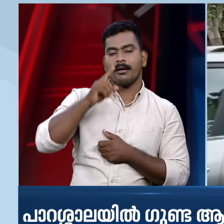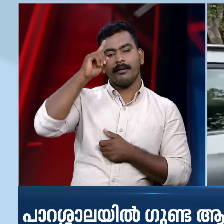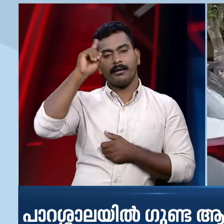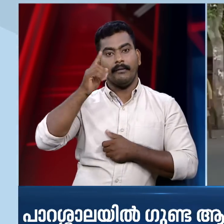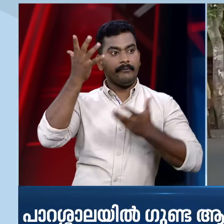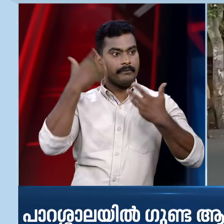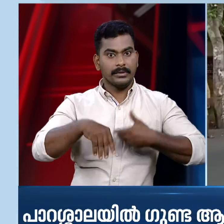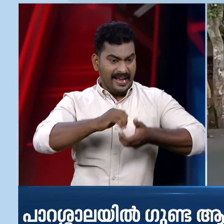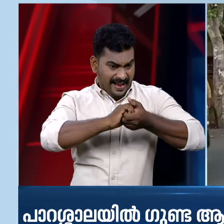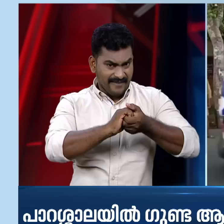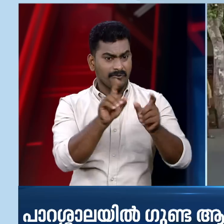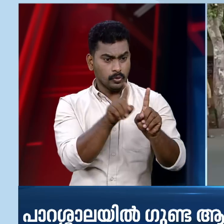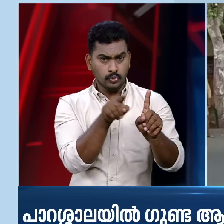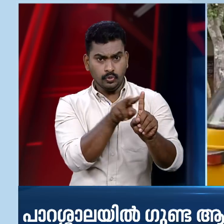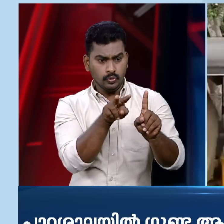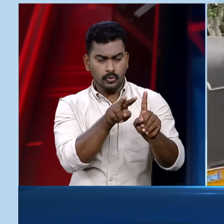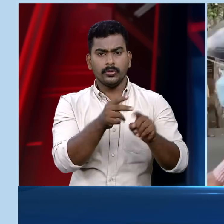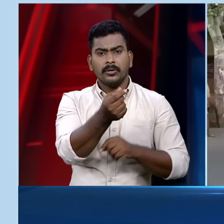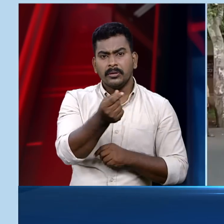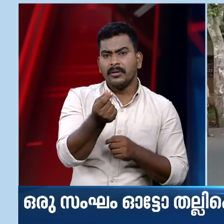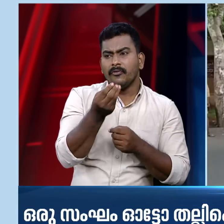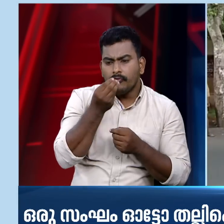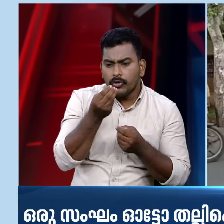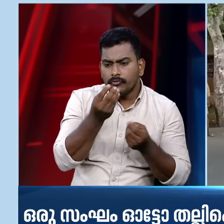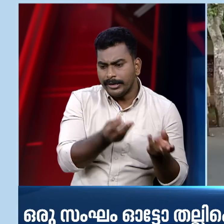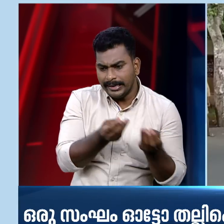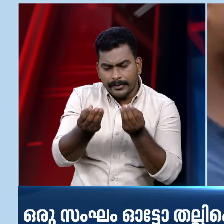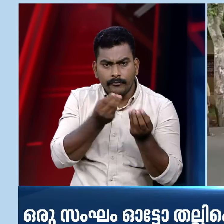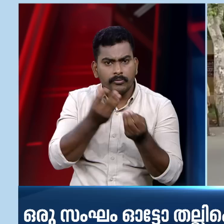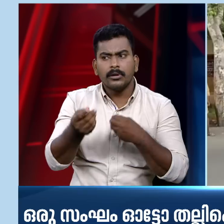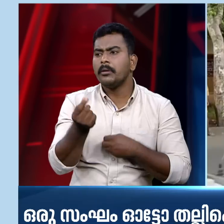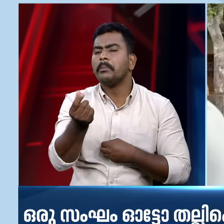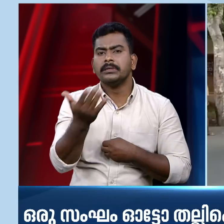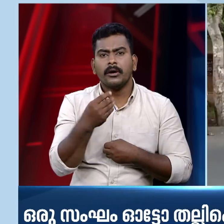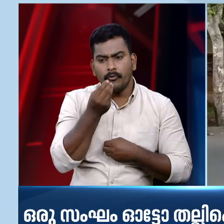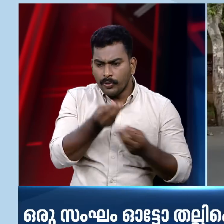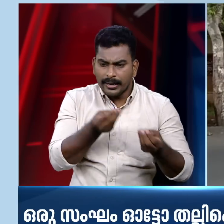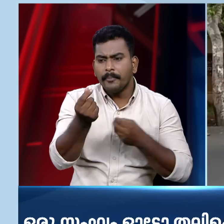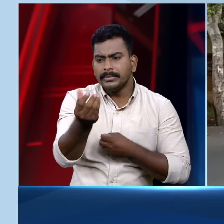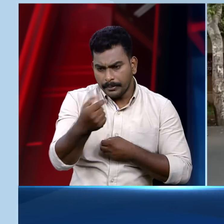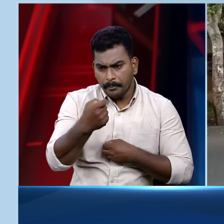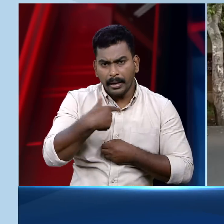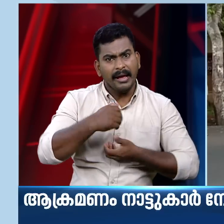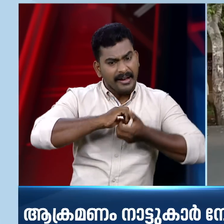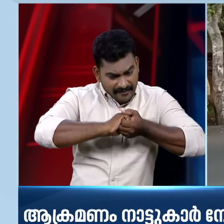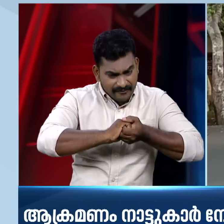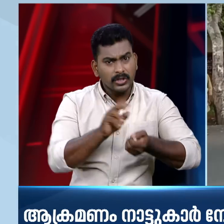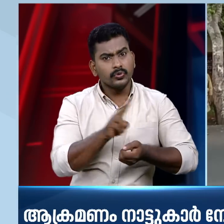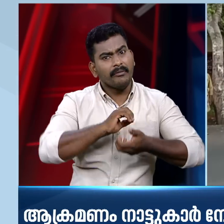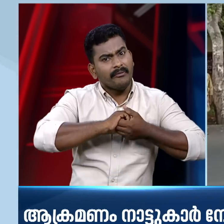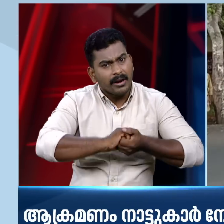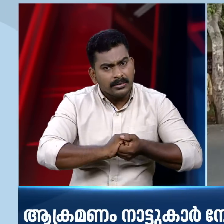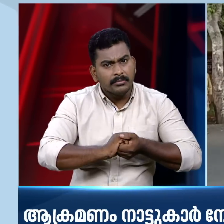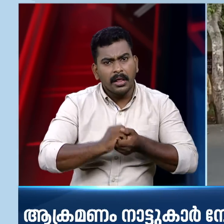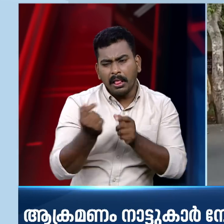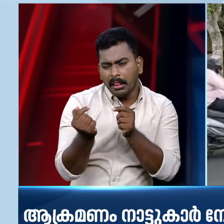തിരിച്ചെത്തിയപ്പോൾ തന്റെ ഓട്ടോ ഉപയോഗിച്ചാണ് ആഹാരം വാങ്ങാൻ പോയത്. അതിന്റെ ഓട്ടോ കൂലി വേണമെന്ന് ആവശ്യപ്പെട്ടു. ഇതിനെ ചൊല്ലി സുഹൃത്തുക്കൾ തമ്മിൽ വാക്കേറ്റവും